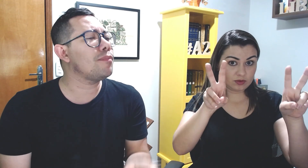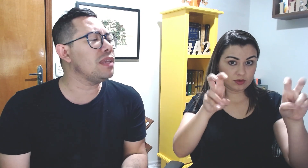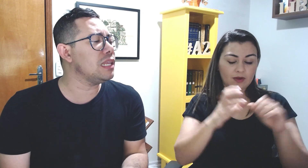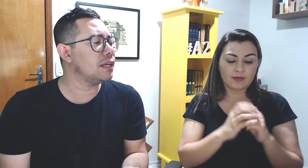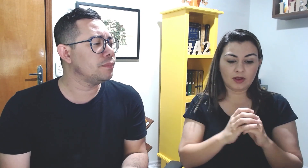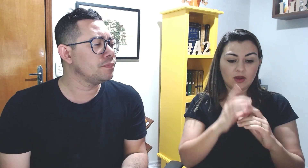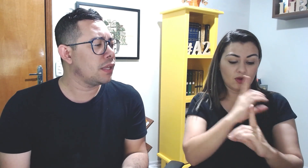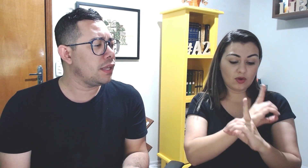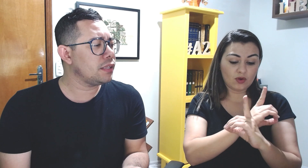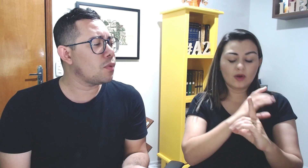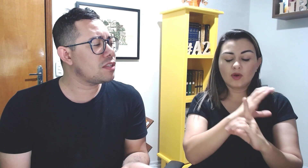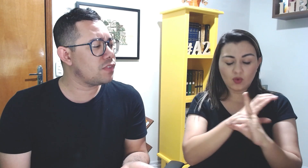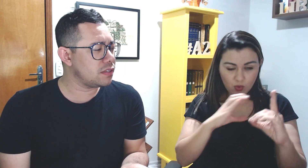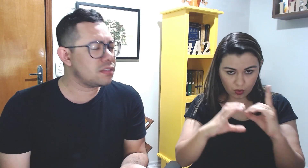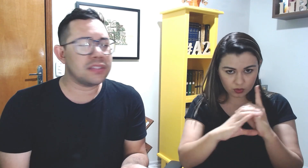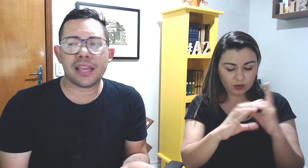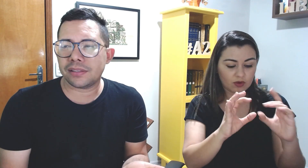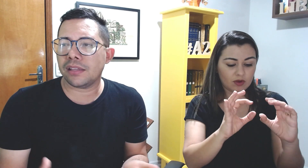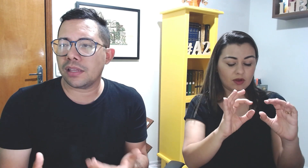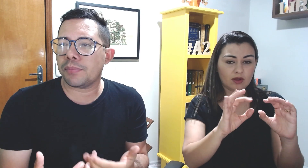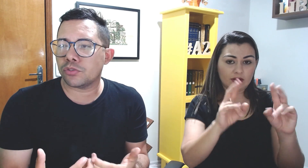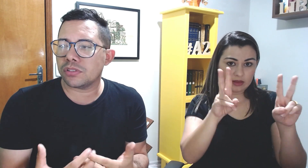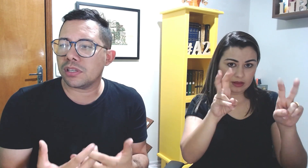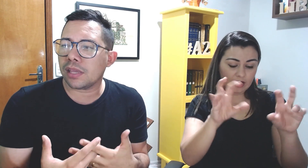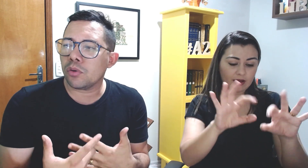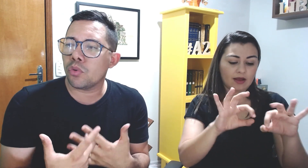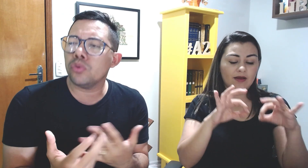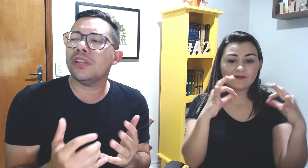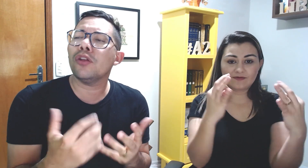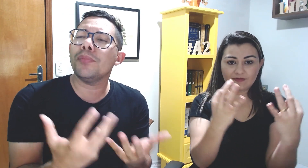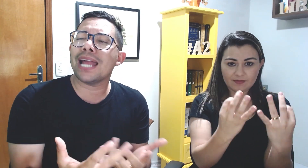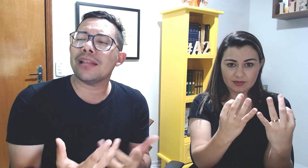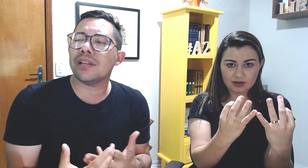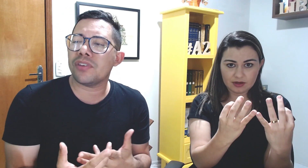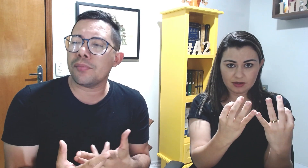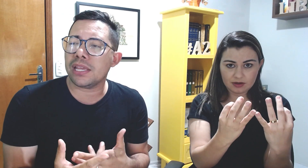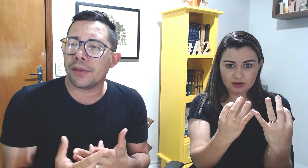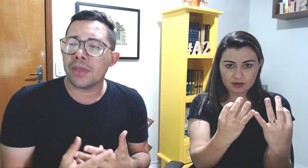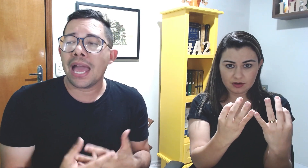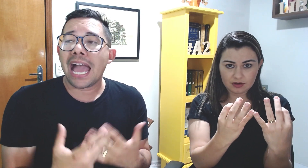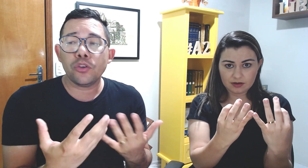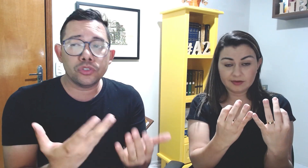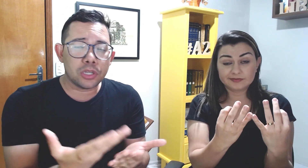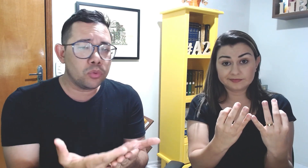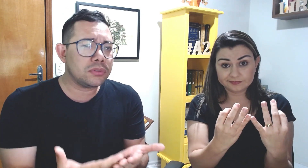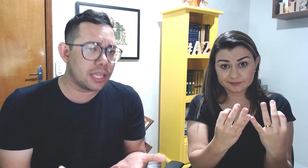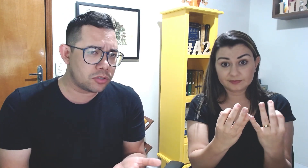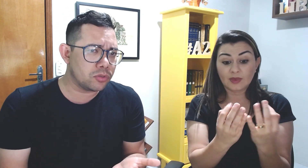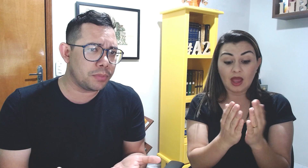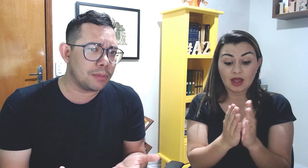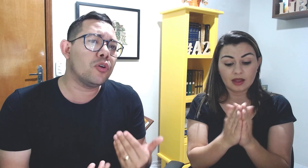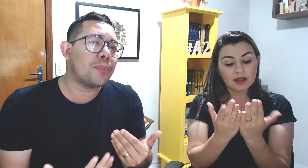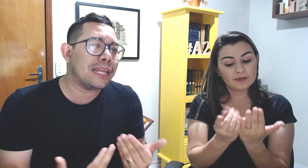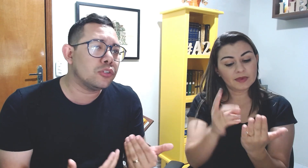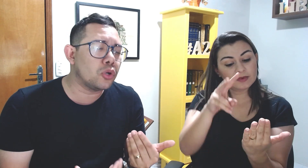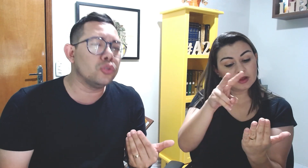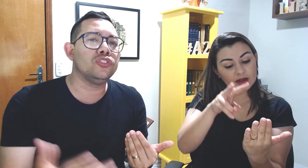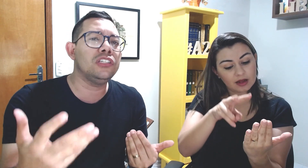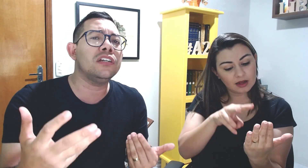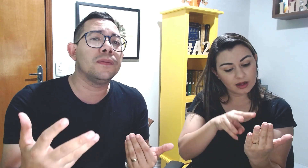da família. Então, às vezes, né, tem pessoas que têm um culto denominado da família. Aí usa um texto bíblico